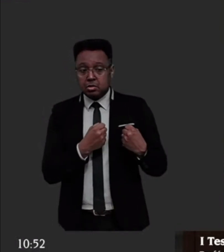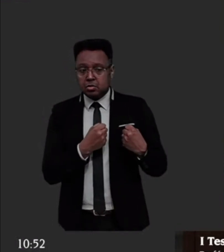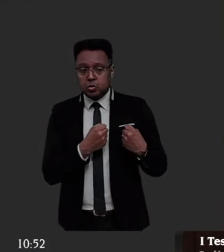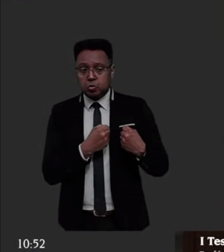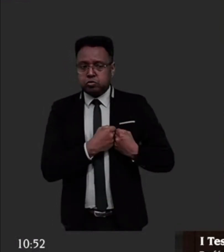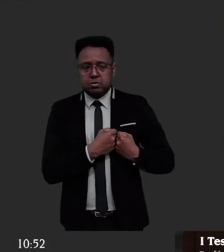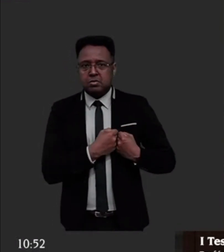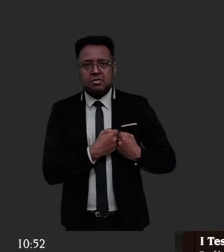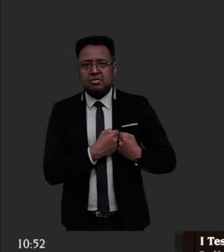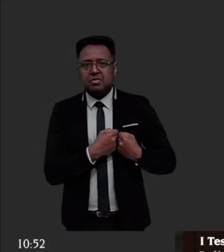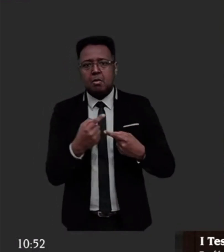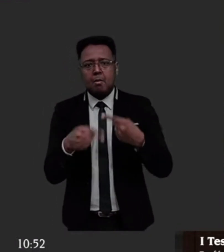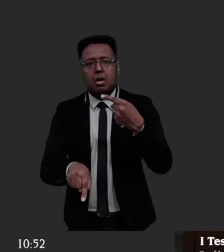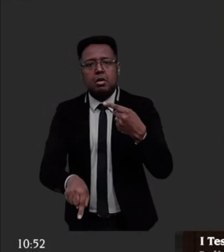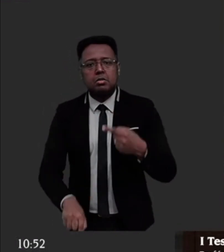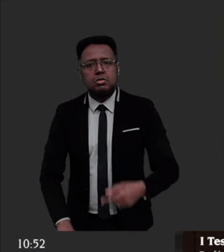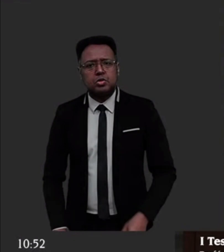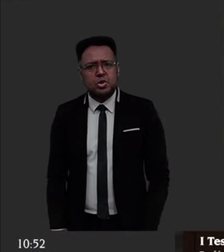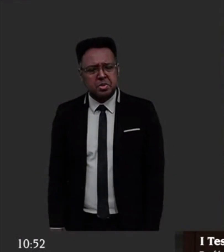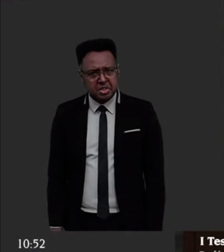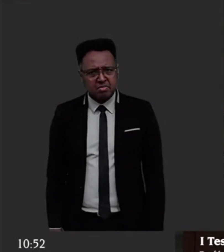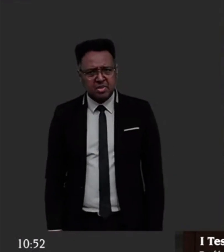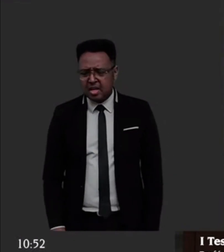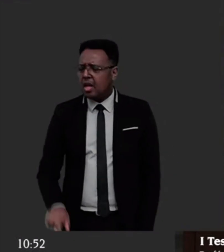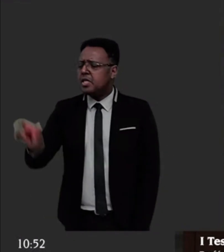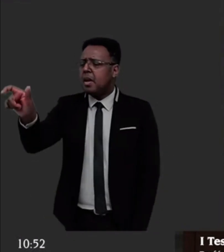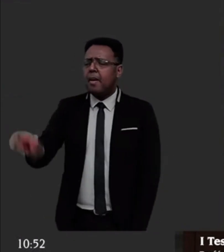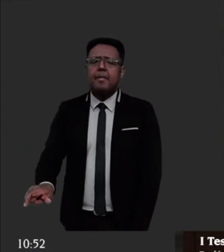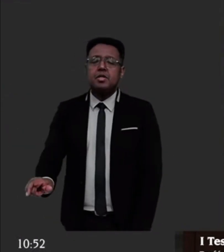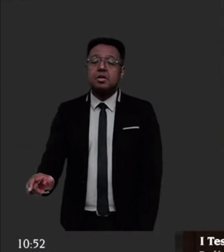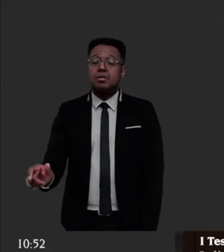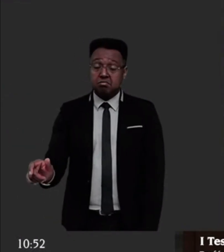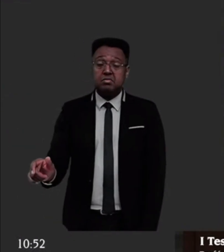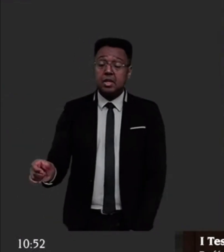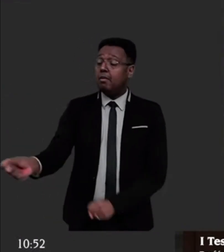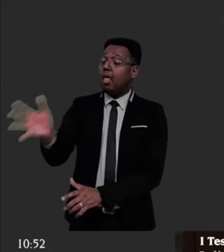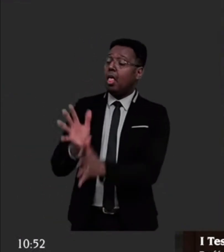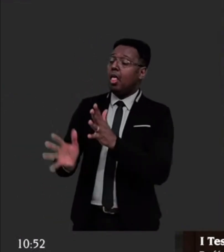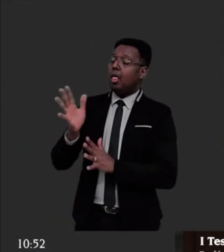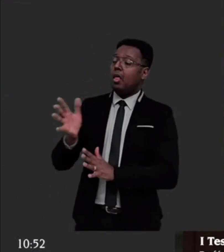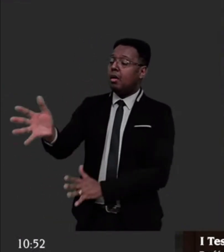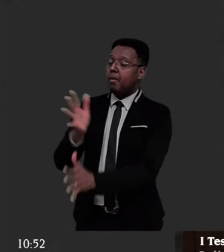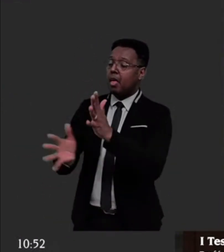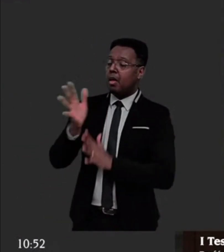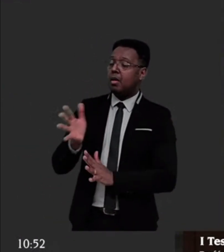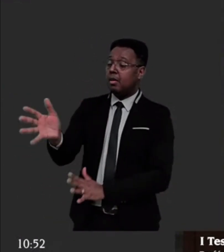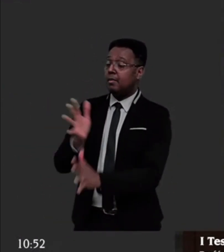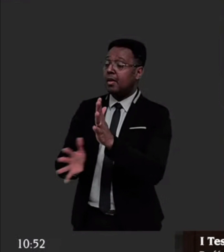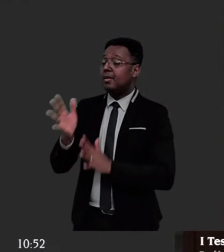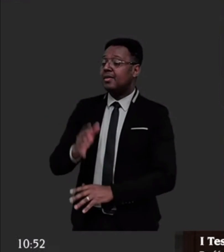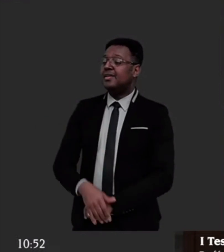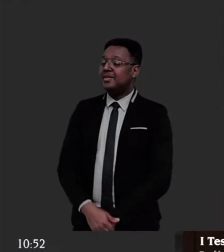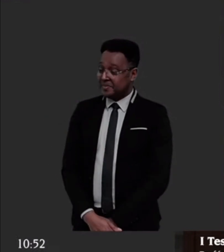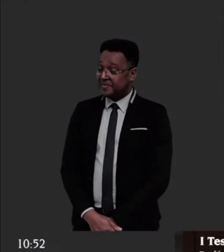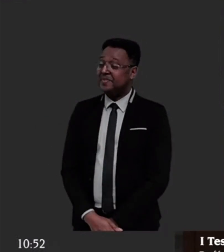tenho comunhão com isso. A pessoa fala, fala, tá bom, obrigado, até logo, e passe bem.